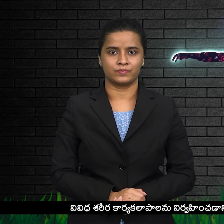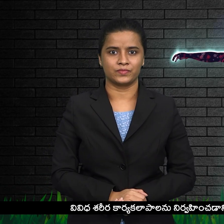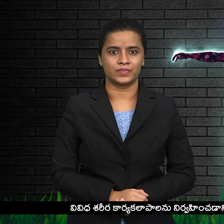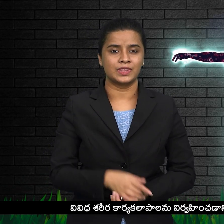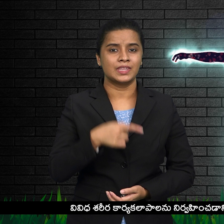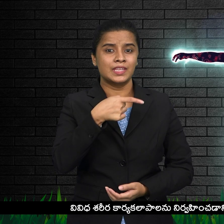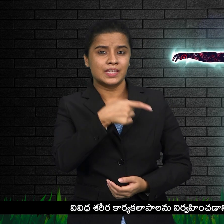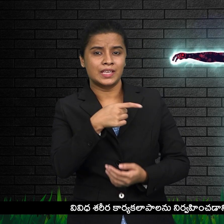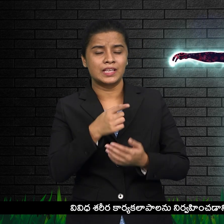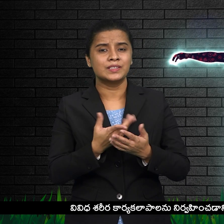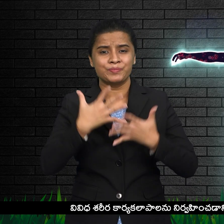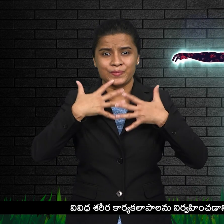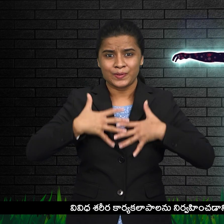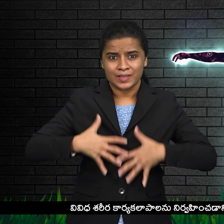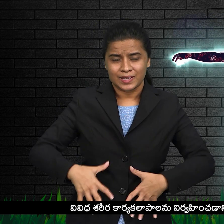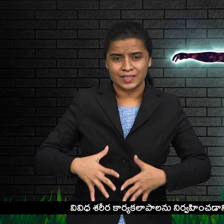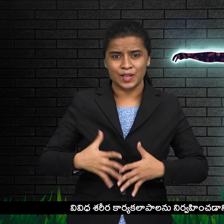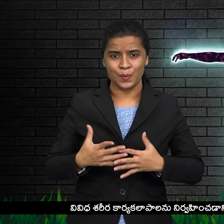తీసుకోబడతాయి.